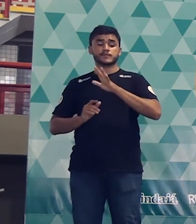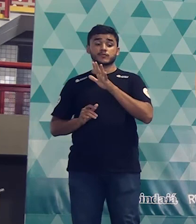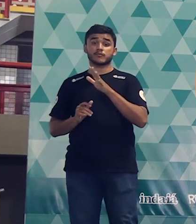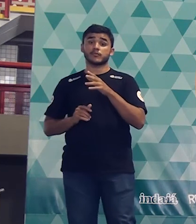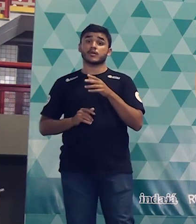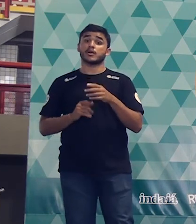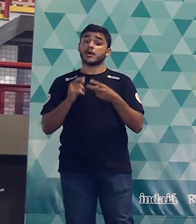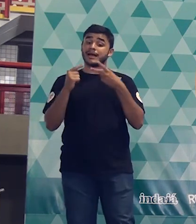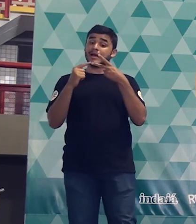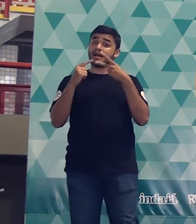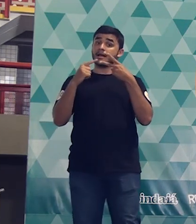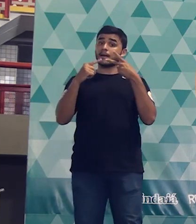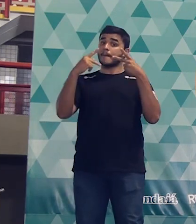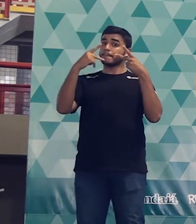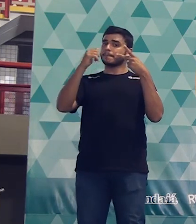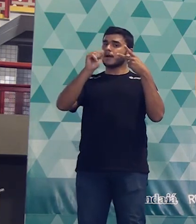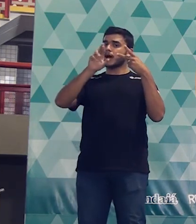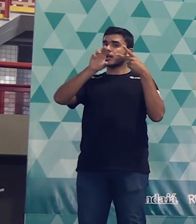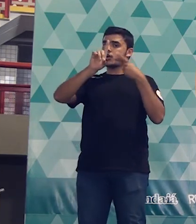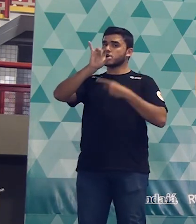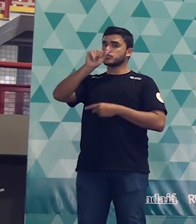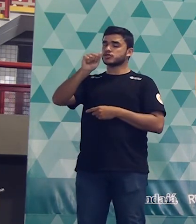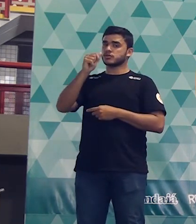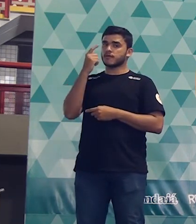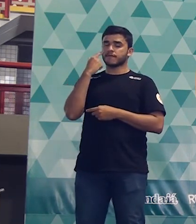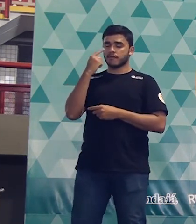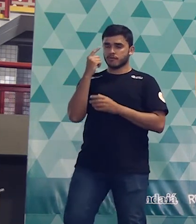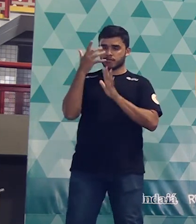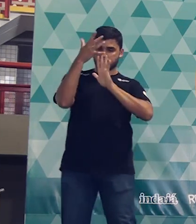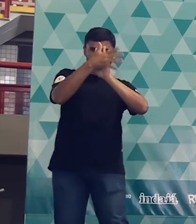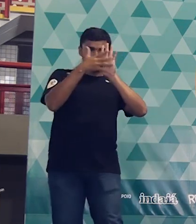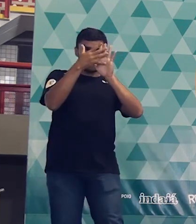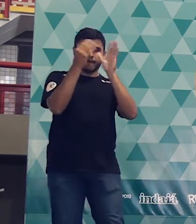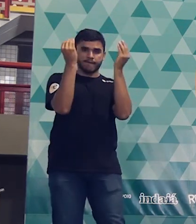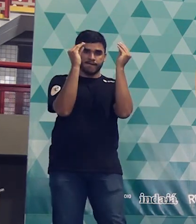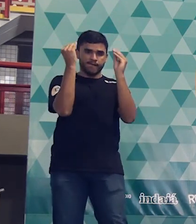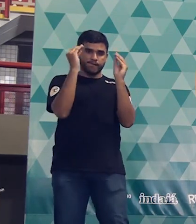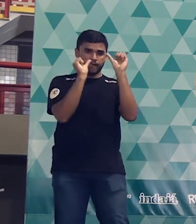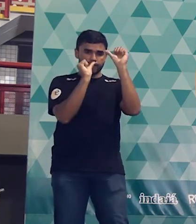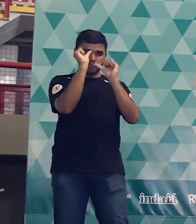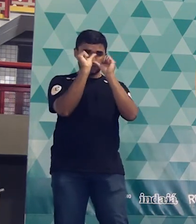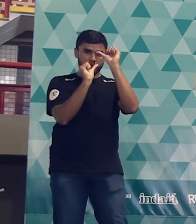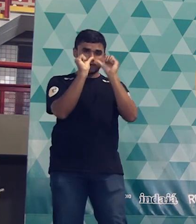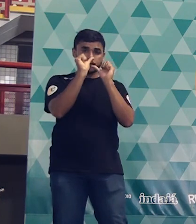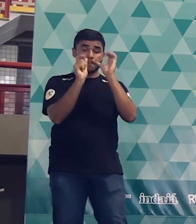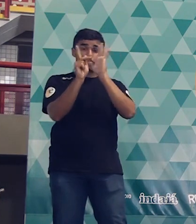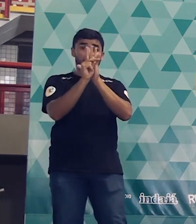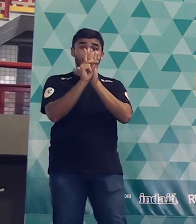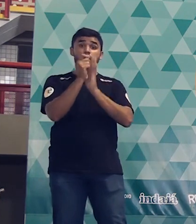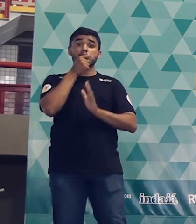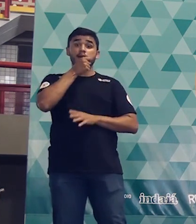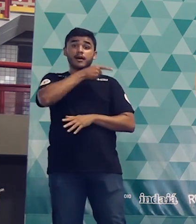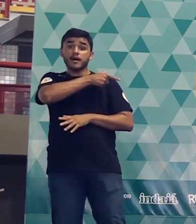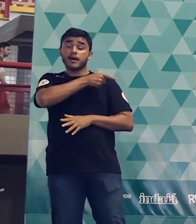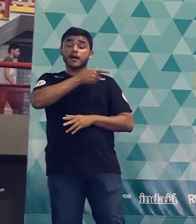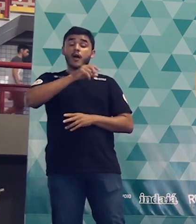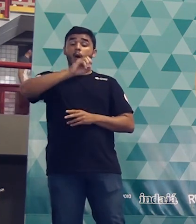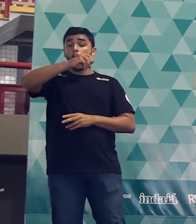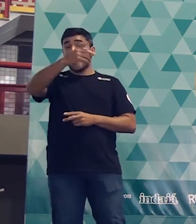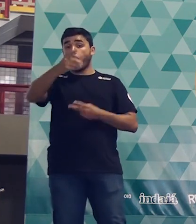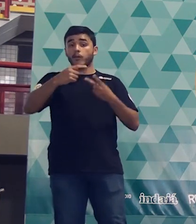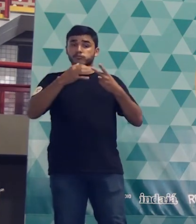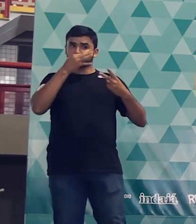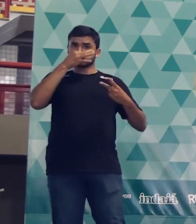paródia quando há humor, crítica ou ironia em